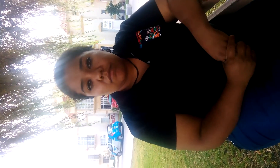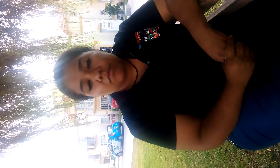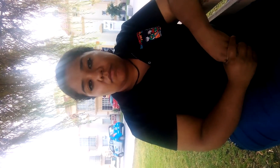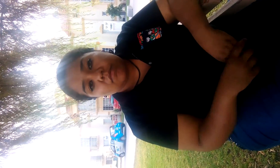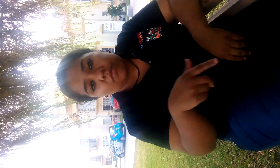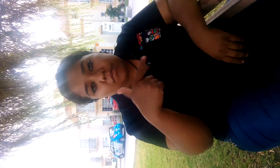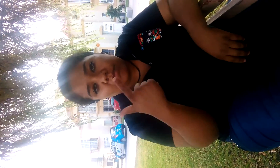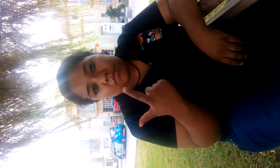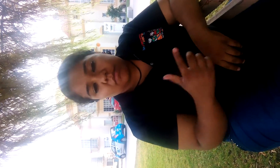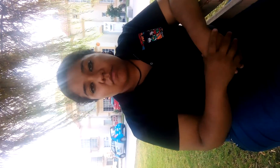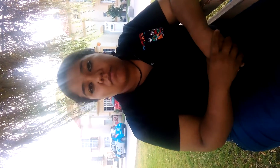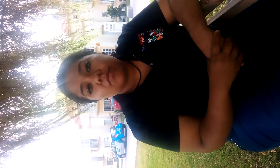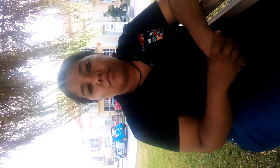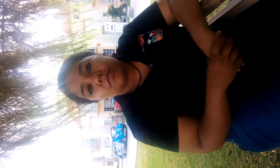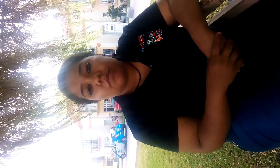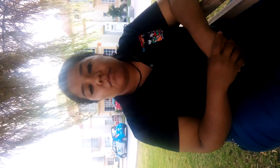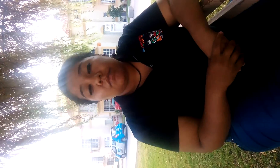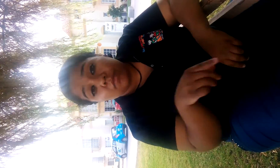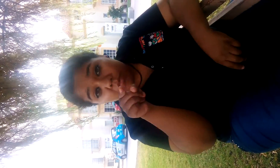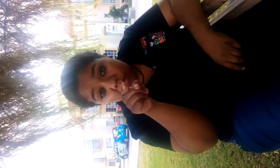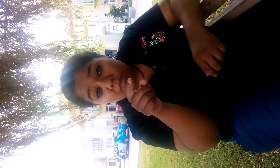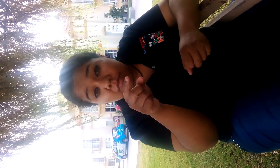12. Dime si vendrás para decirle a Antonio.